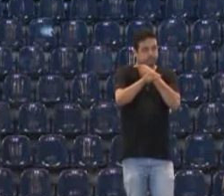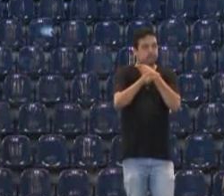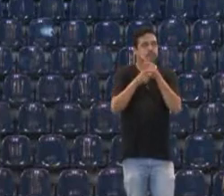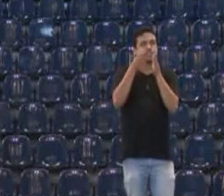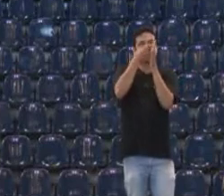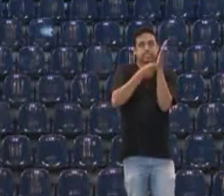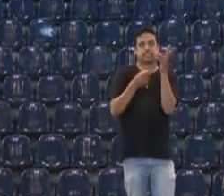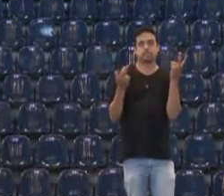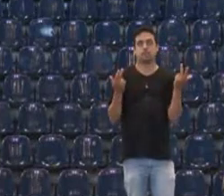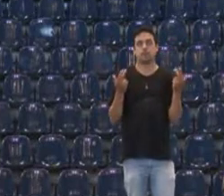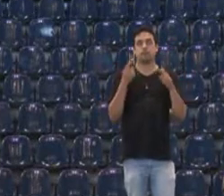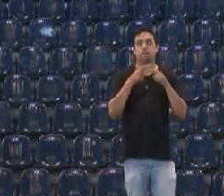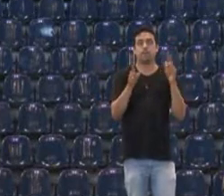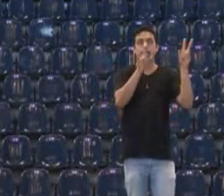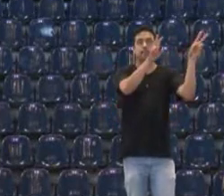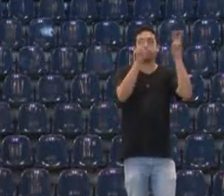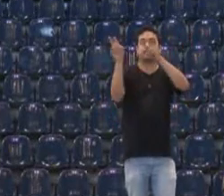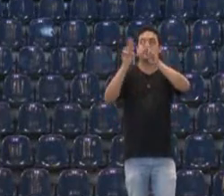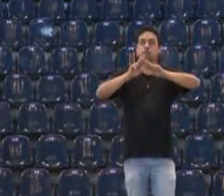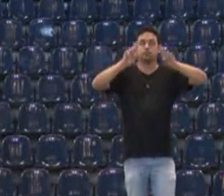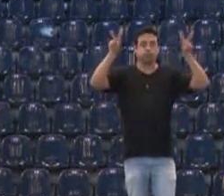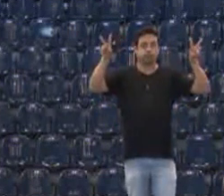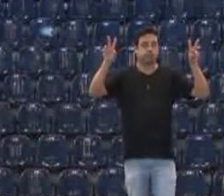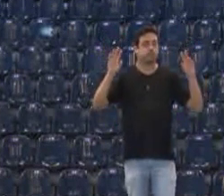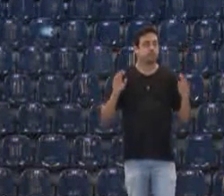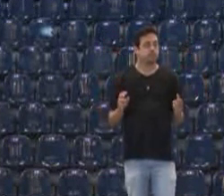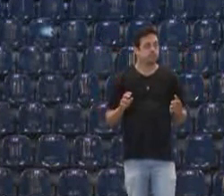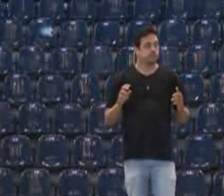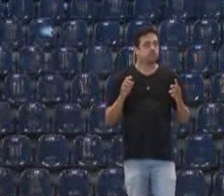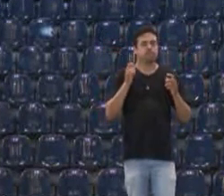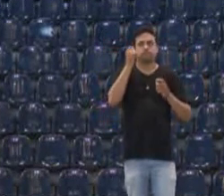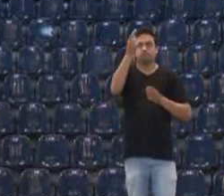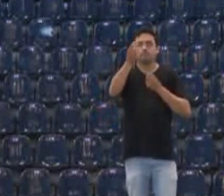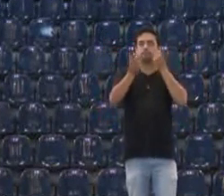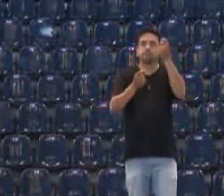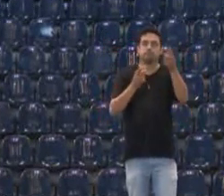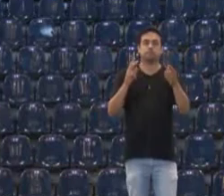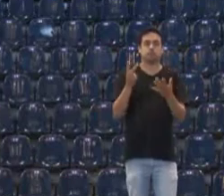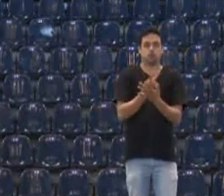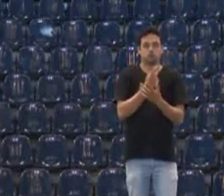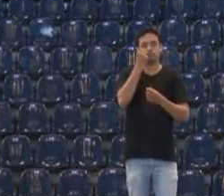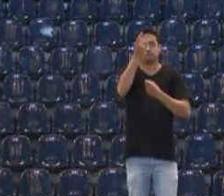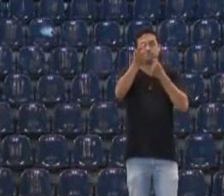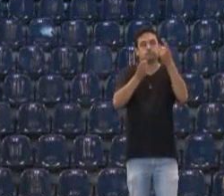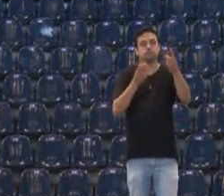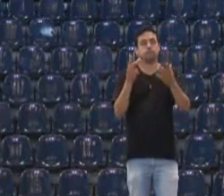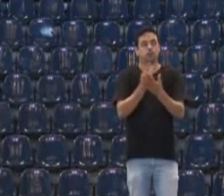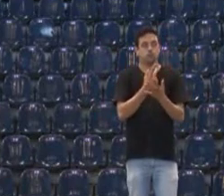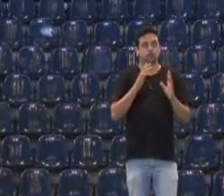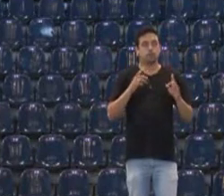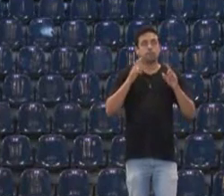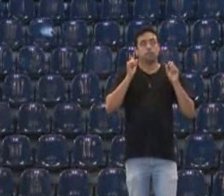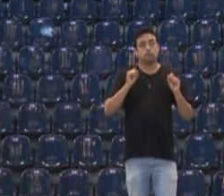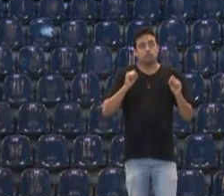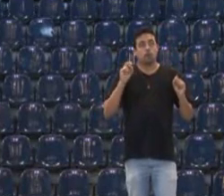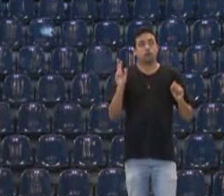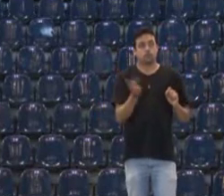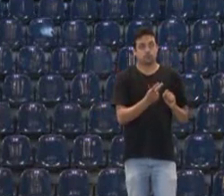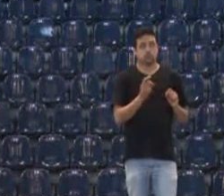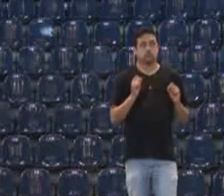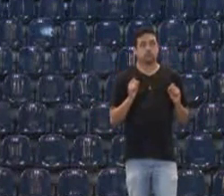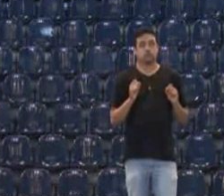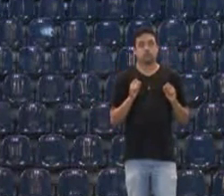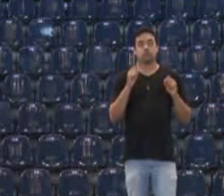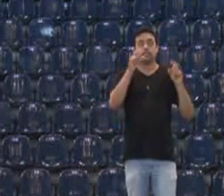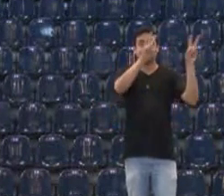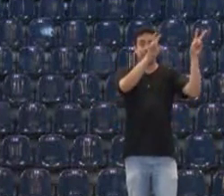escrita é a mesma, mas é bem diferente. Raramente isso acontece, raramente. Mas pode ser que aconteça. Fuga